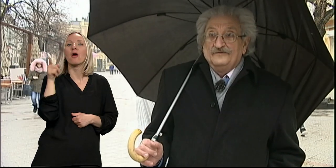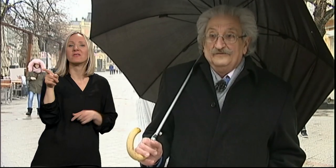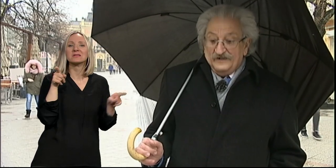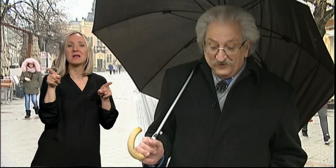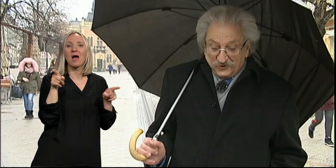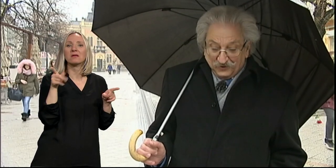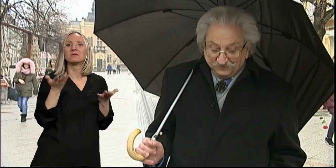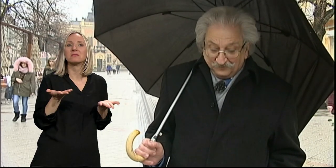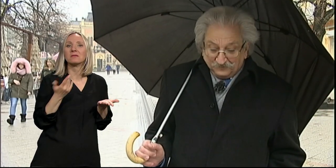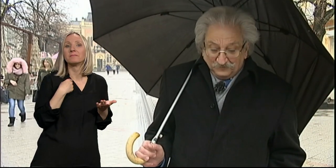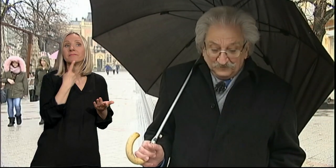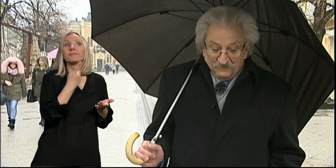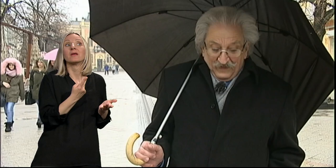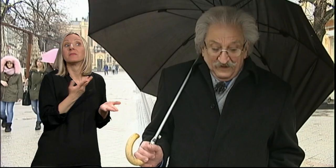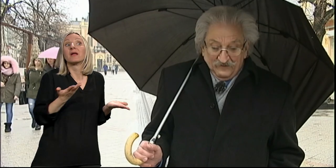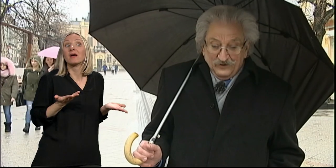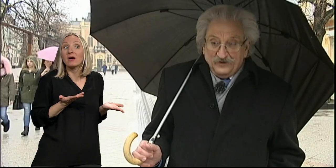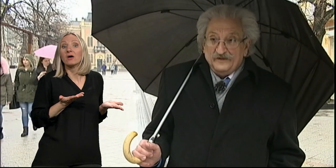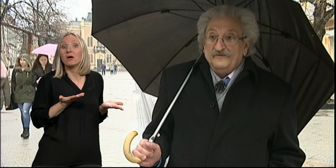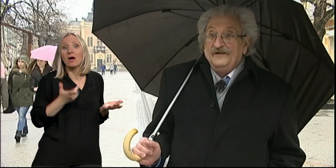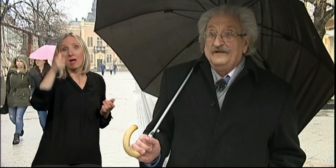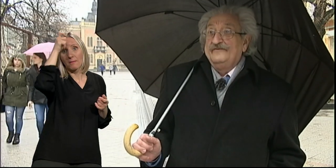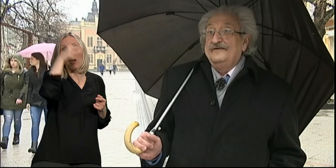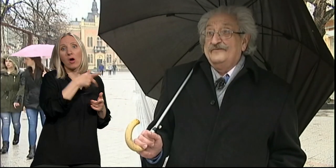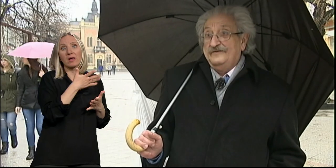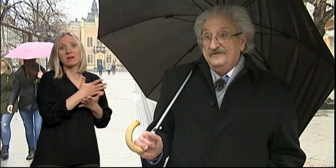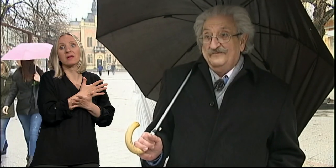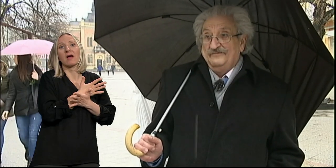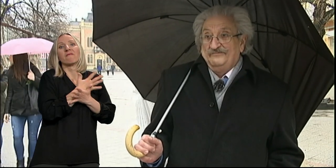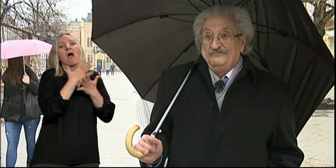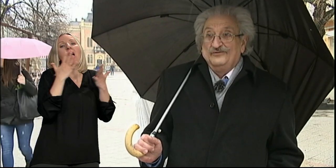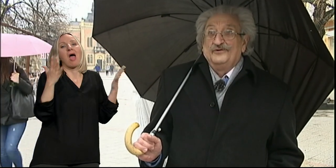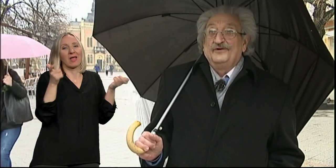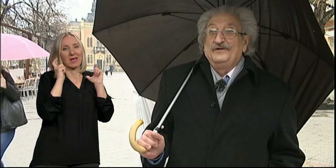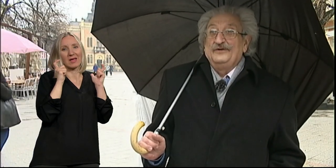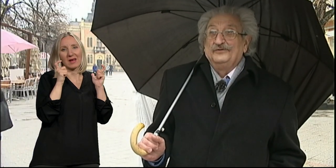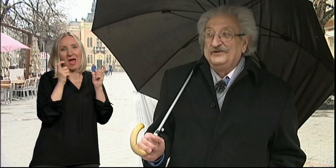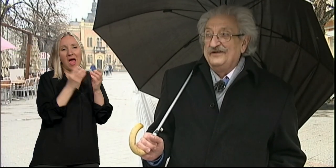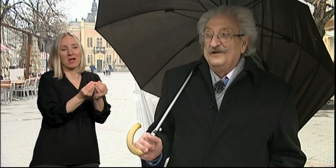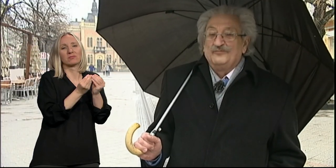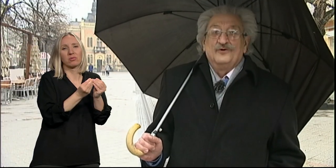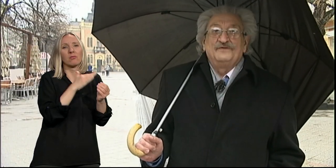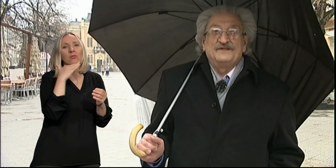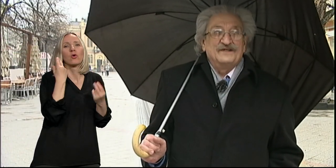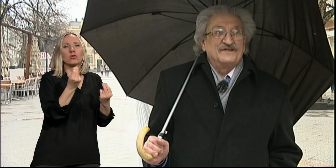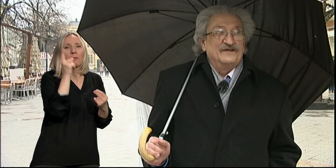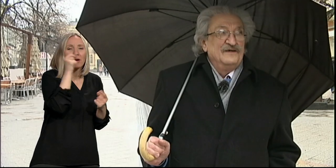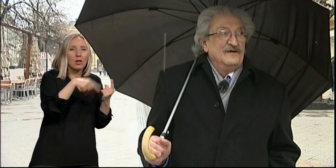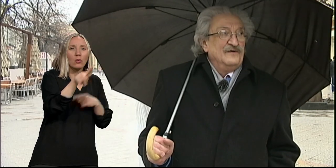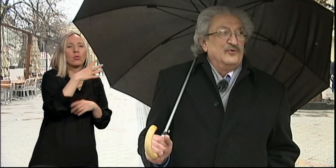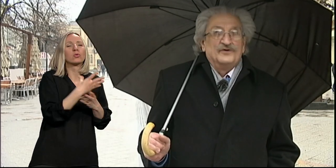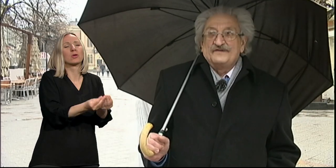Se rekao, daš Duško, Beograd je velika varoš, kaže. Puno dobrih ljudi ima, puno